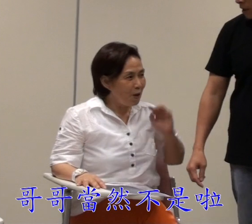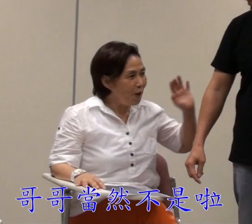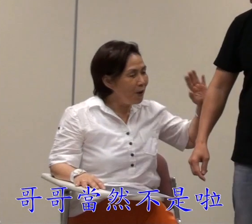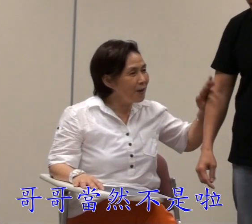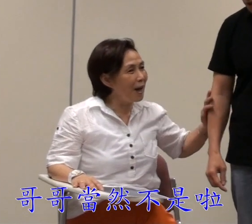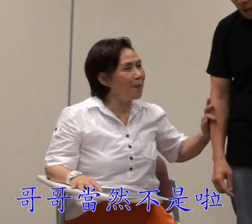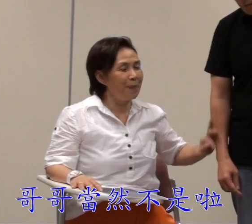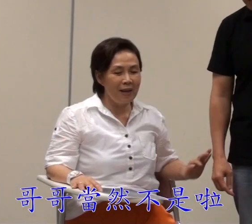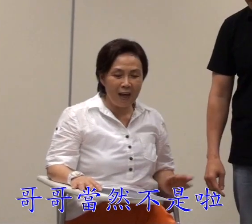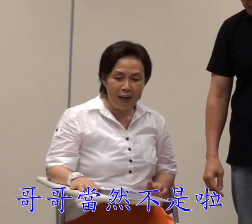哥 当然不是